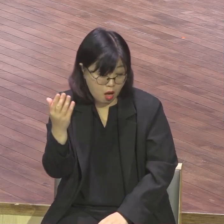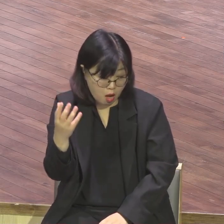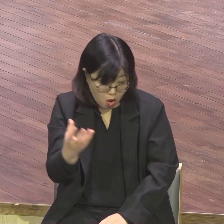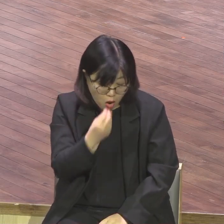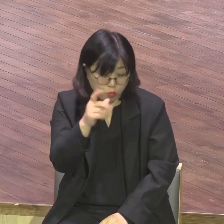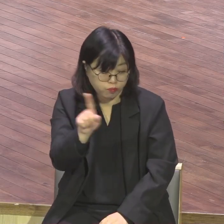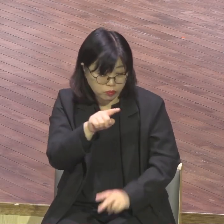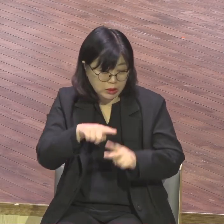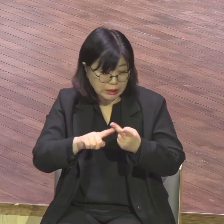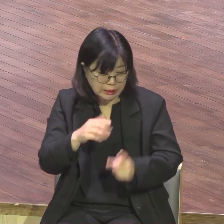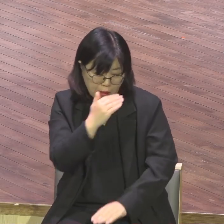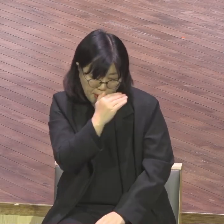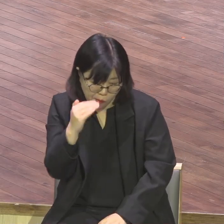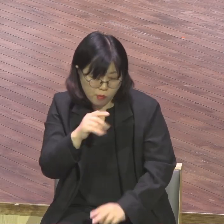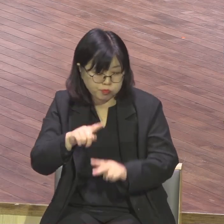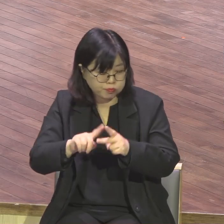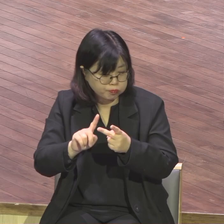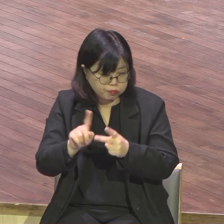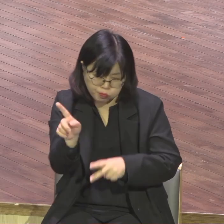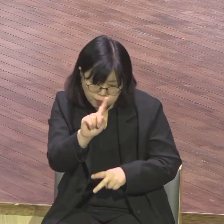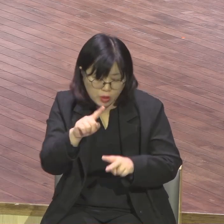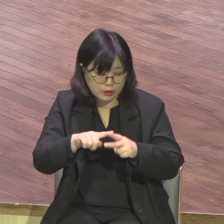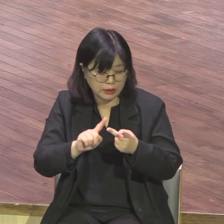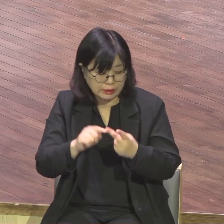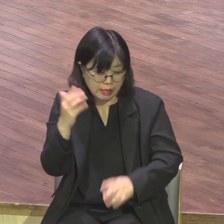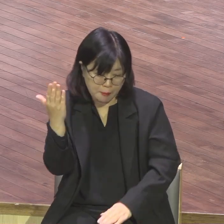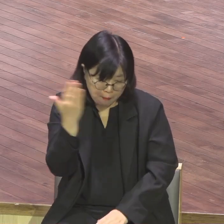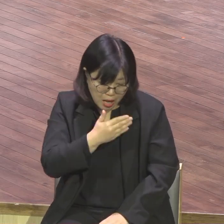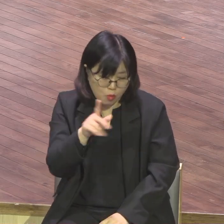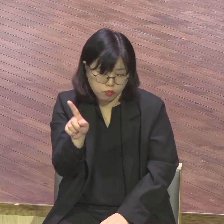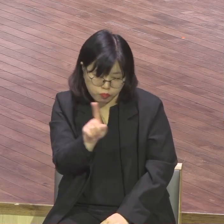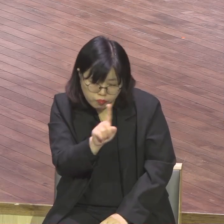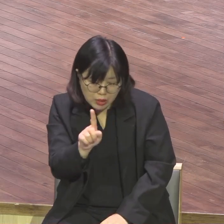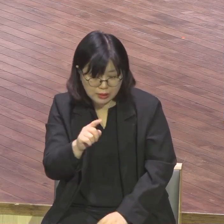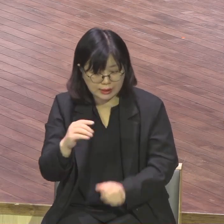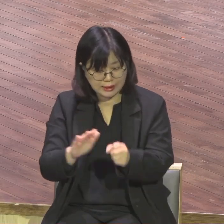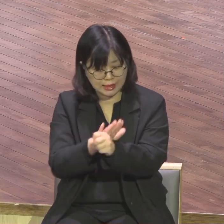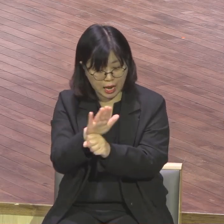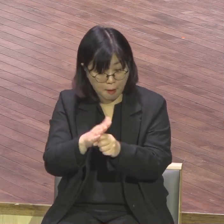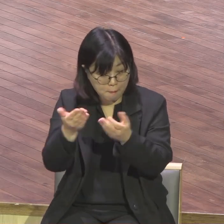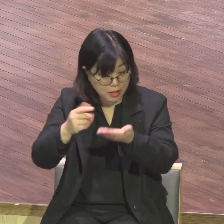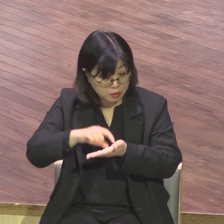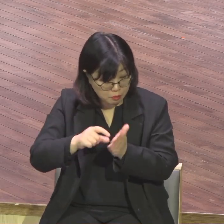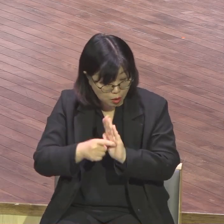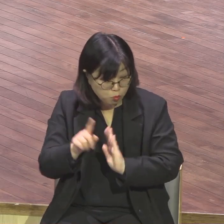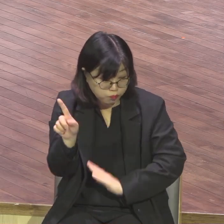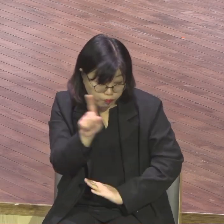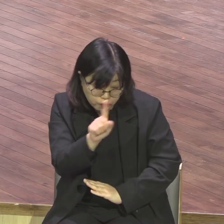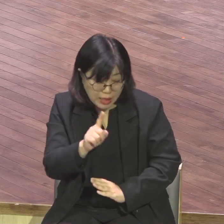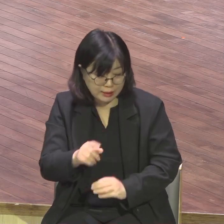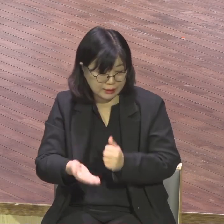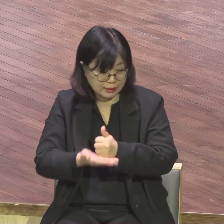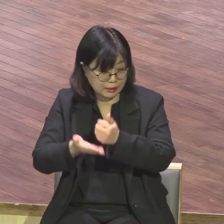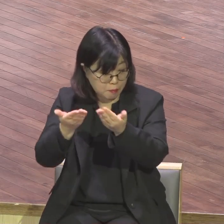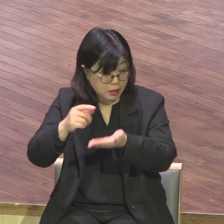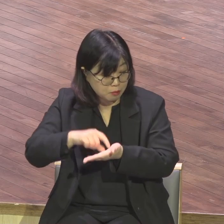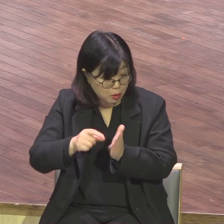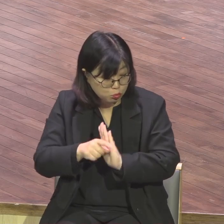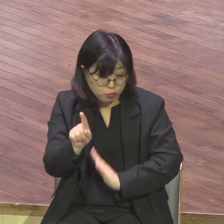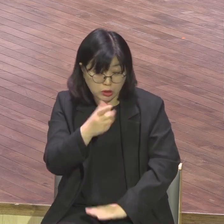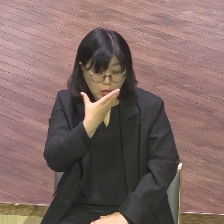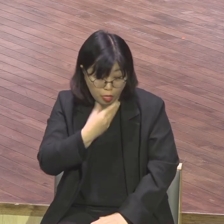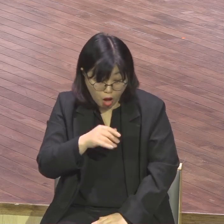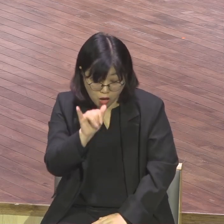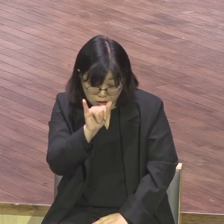오르며 무엇이든지 정결하며 무엇이든지 사랑받을 만하며 무엇이든지 칭찬받을 만하며 무슨 덕이 있든지 무슨